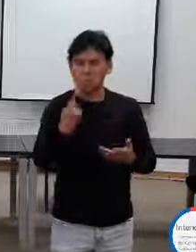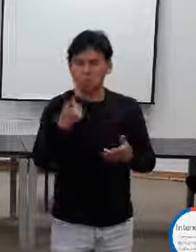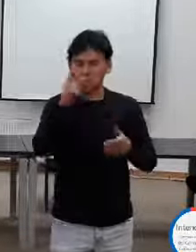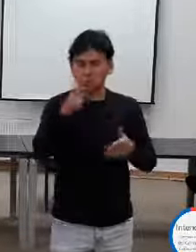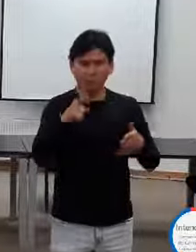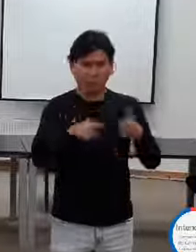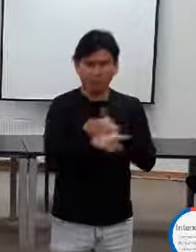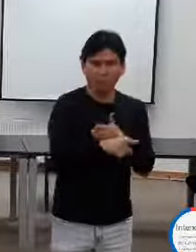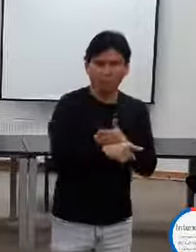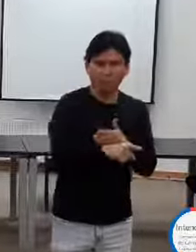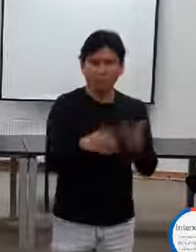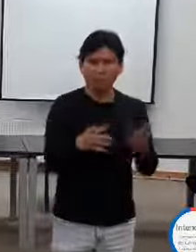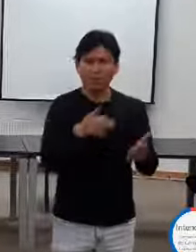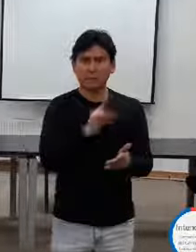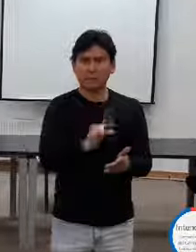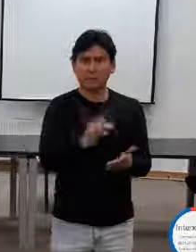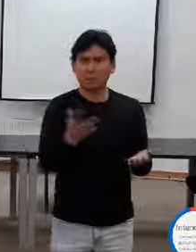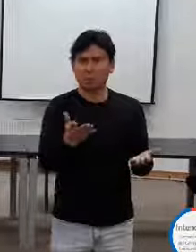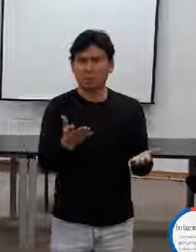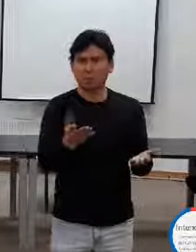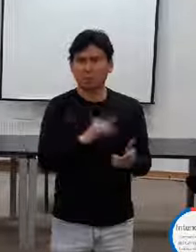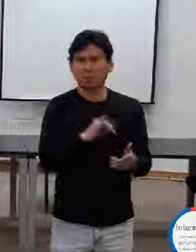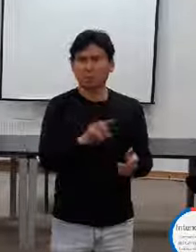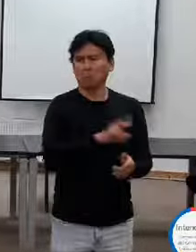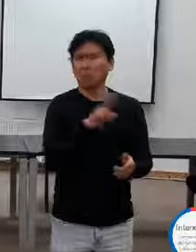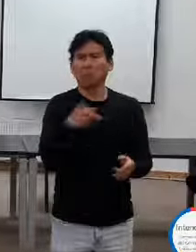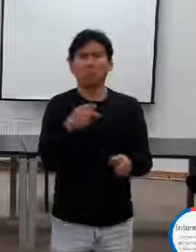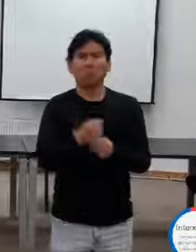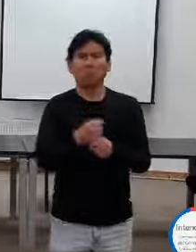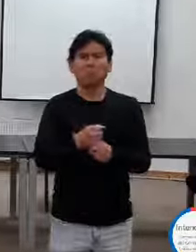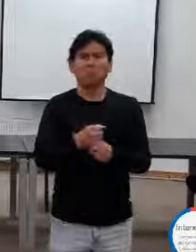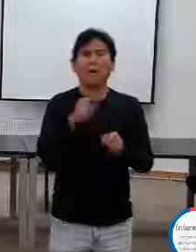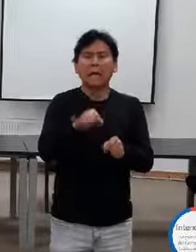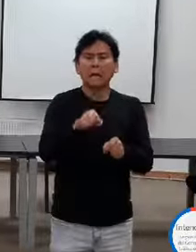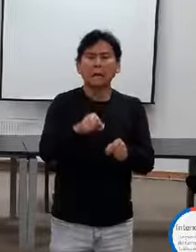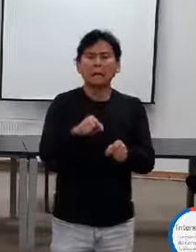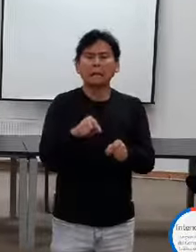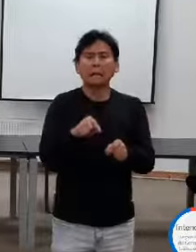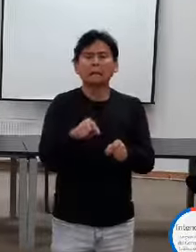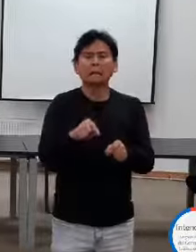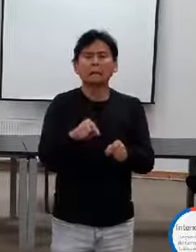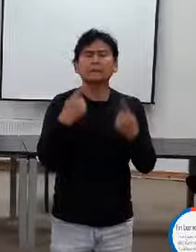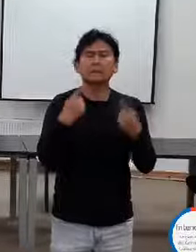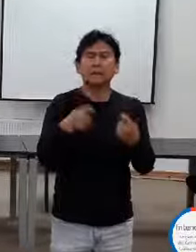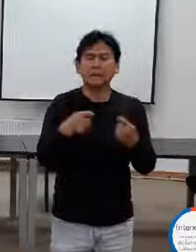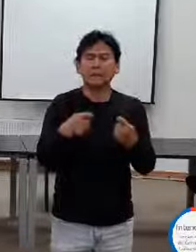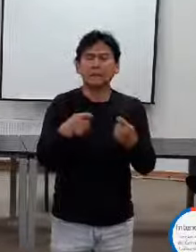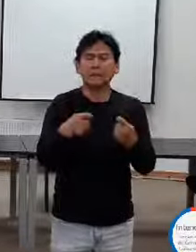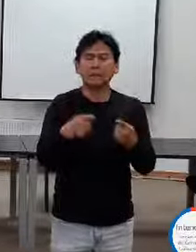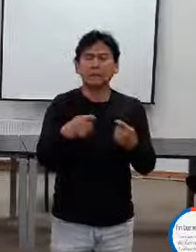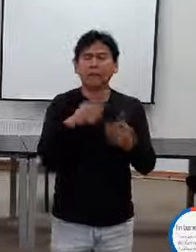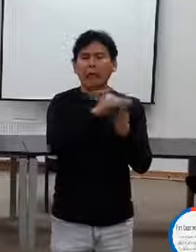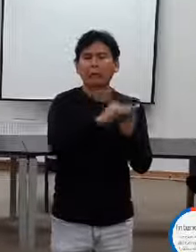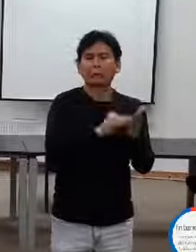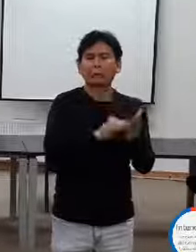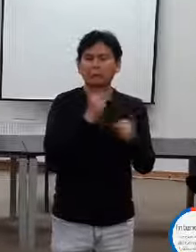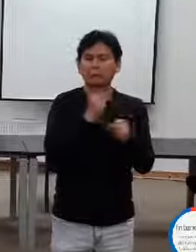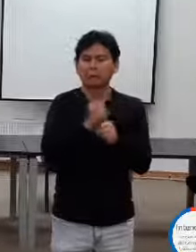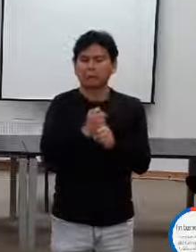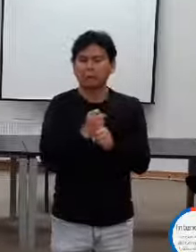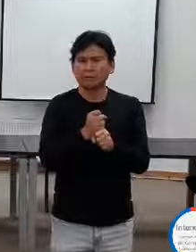arribó a la región y después se trasladó a Chile Chico y en Chile Chico recién se tratan de confirmar sus antecedentes